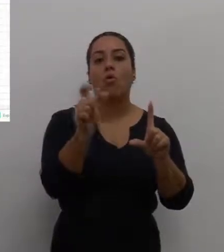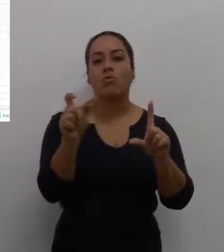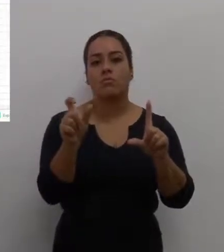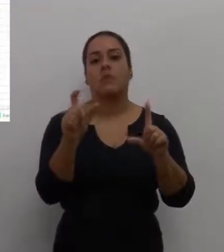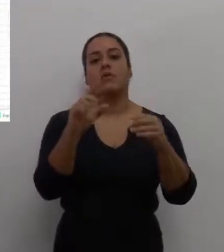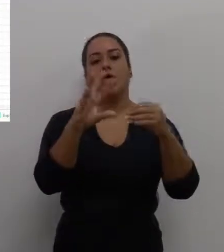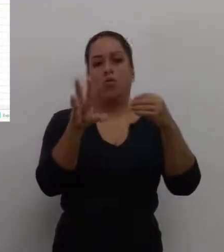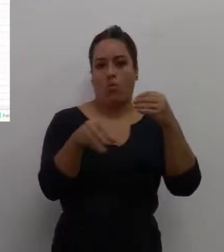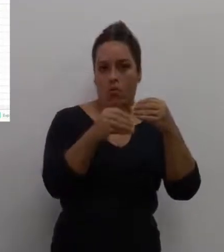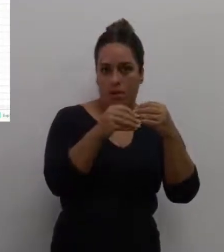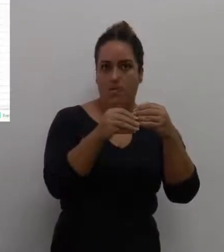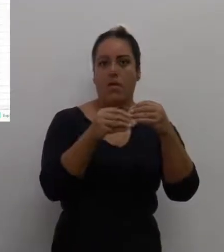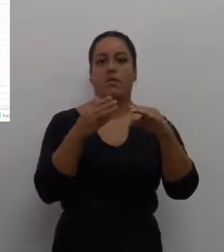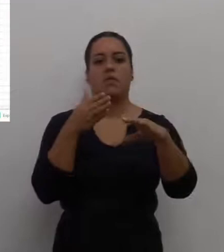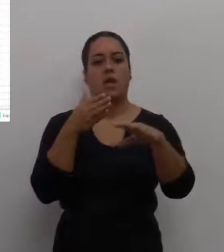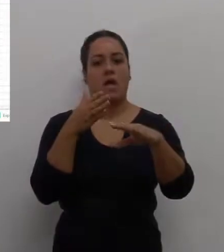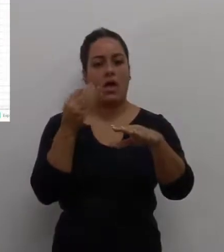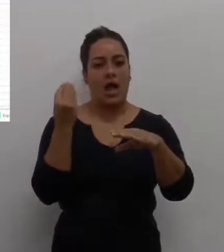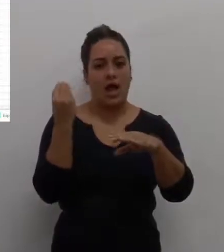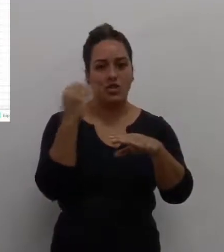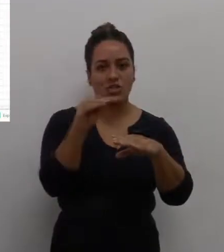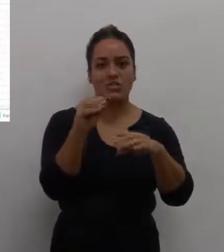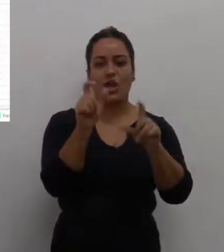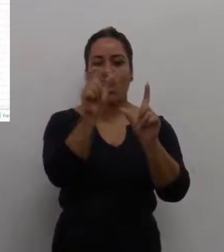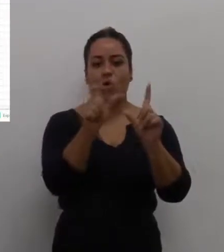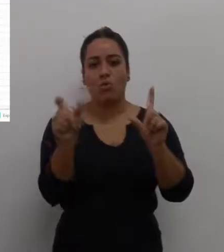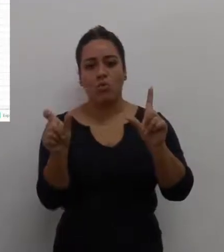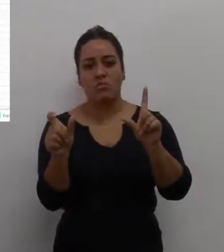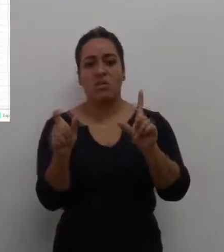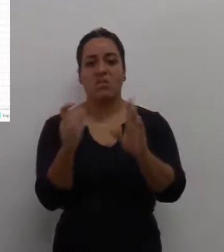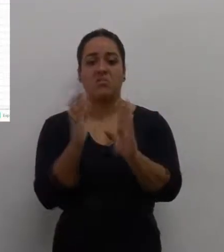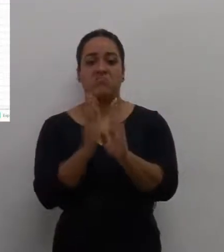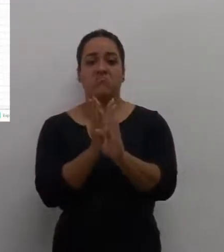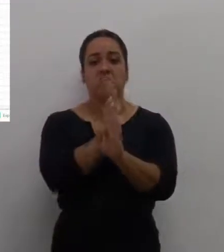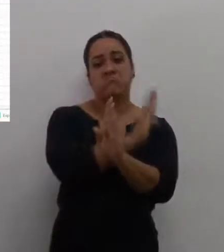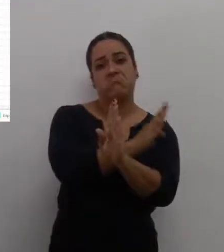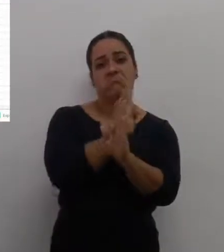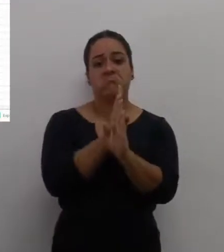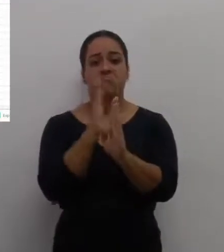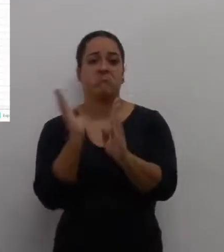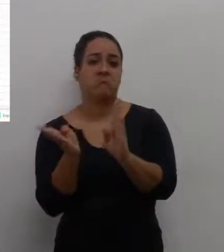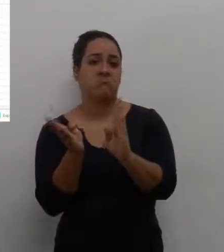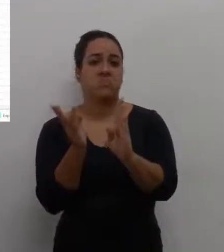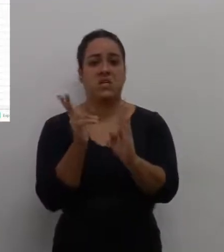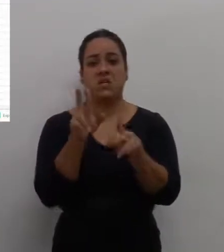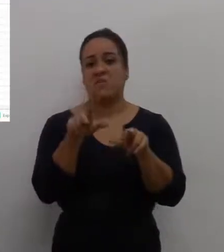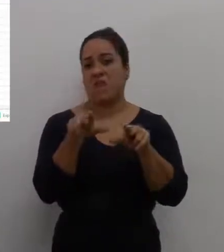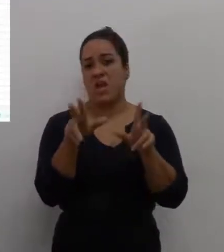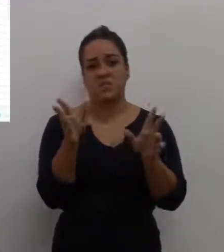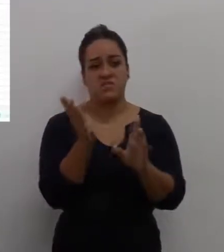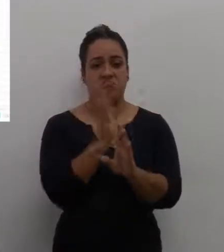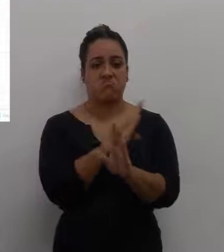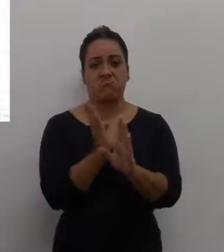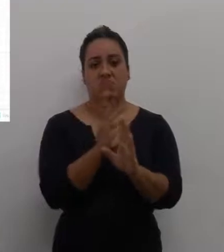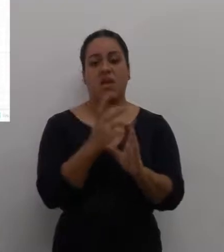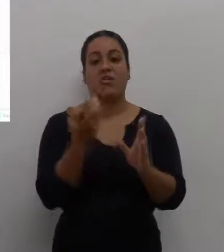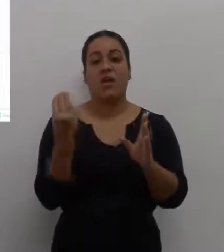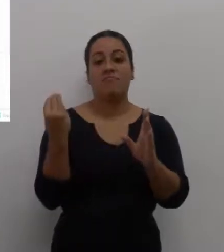Certo? Complementos, adicionar linhas e colunas. À esquerda ou à direita? À esquerda, vamos supor. Eu queria acrescentar aqui